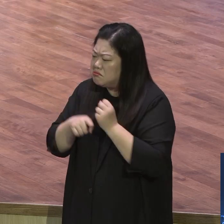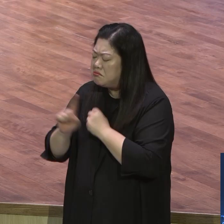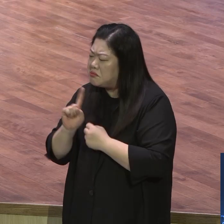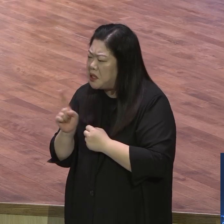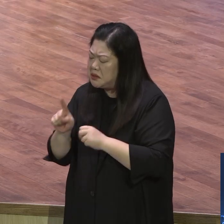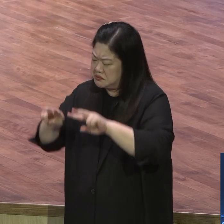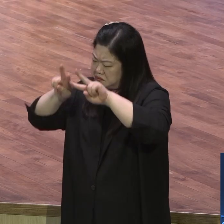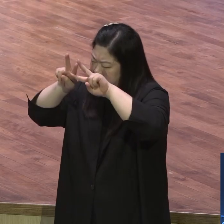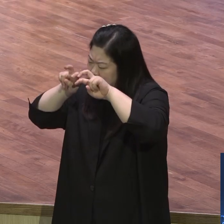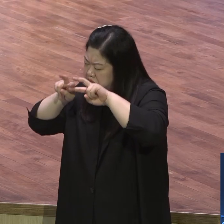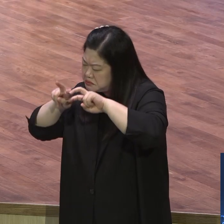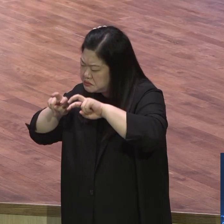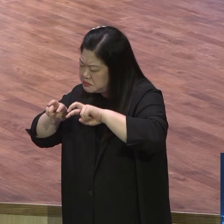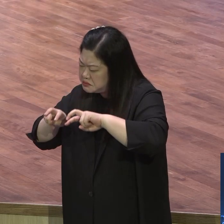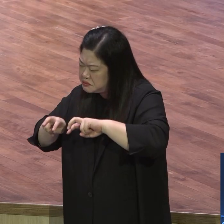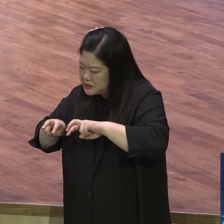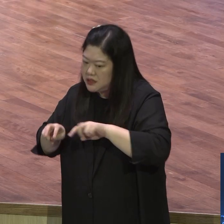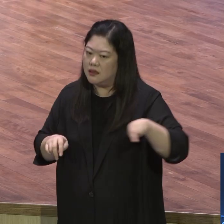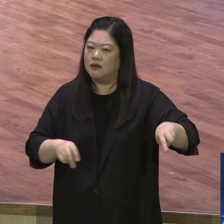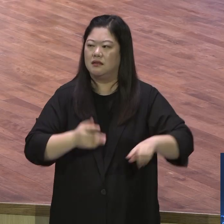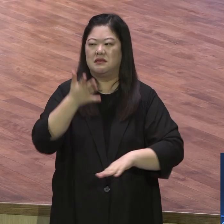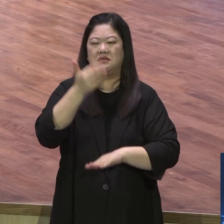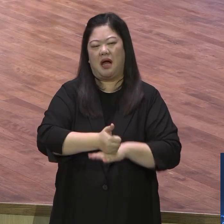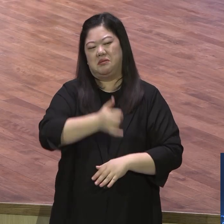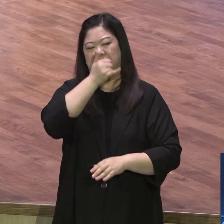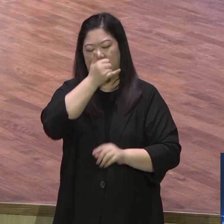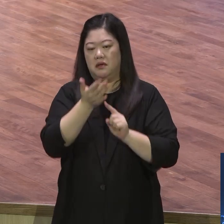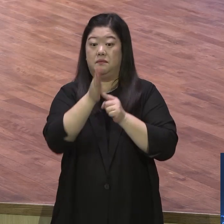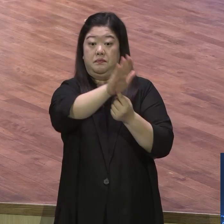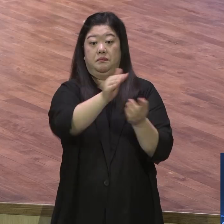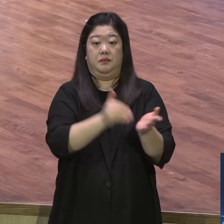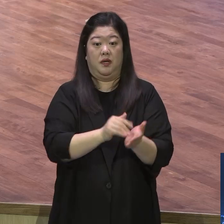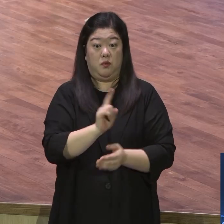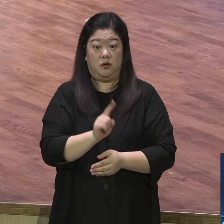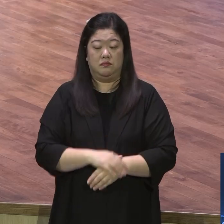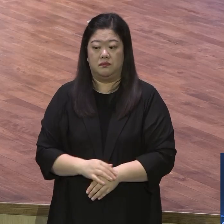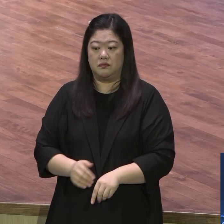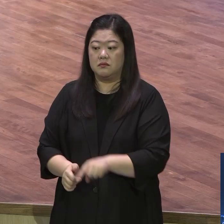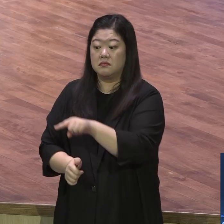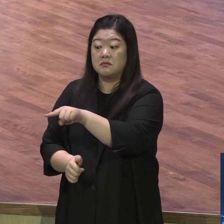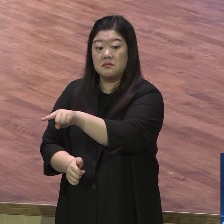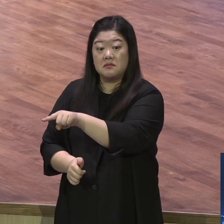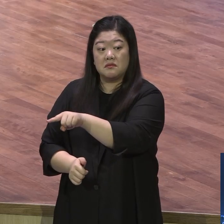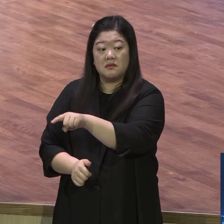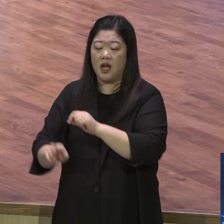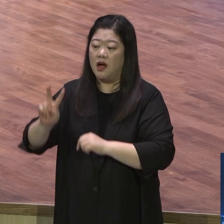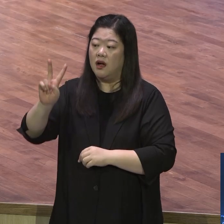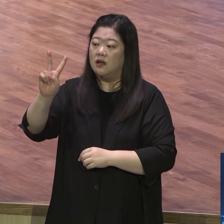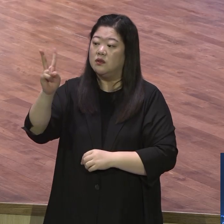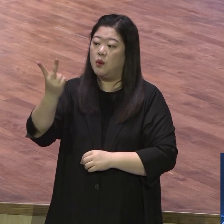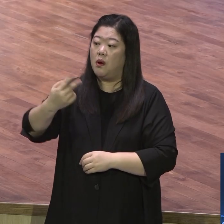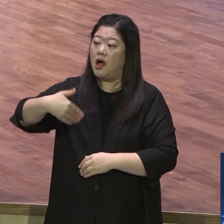답이 나왔어요 답이 뭐냐 사르테라는 돌아갈 고향이 없었다